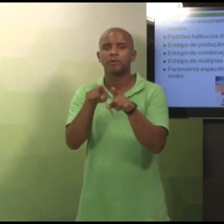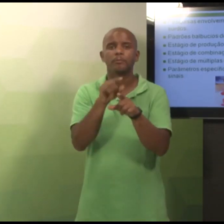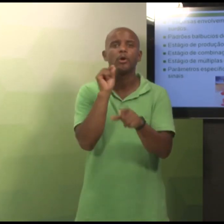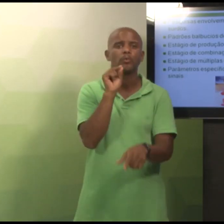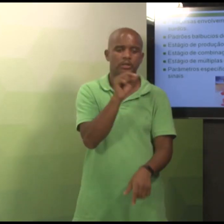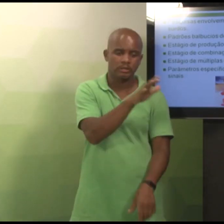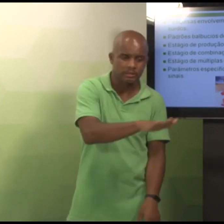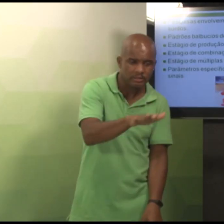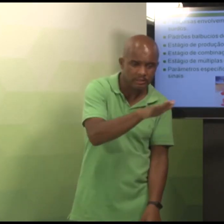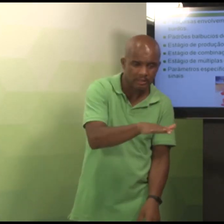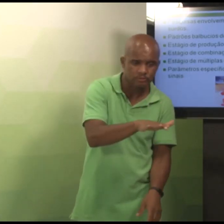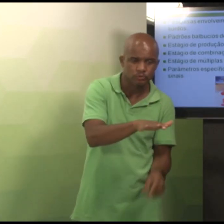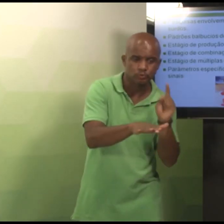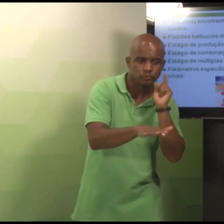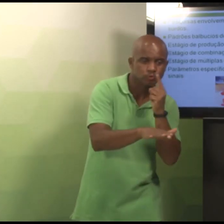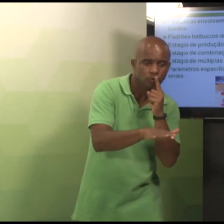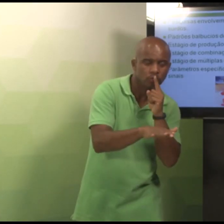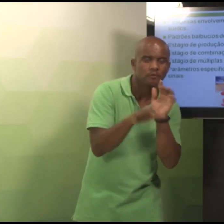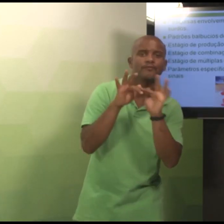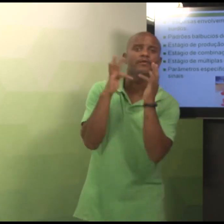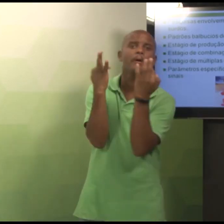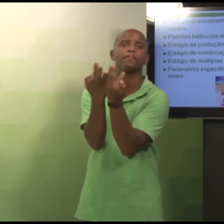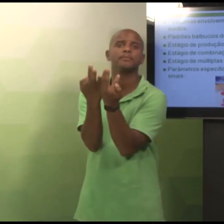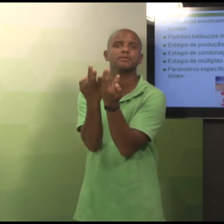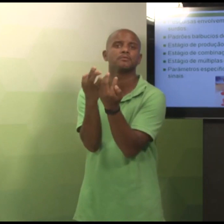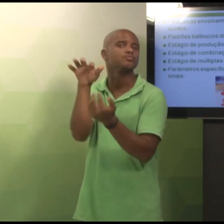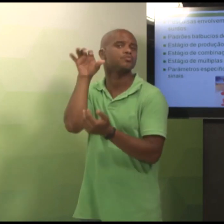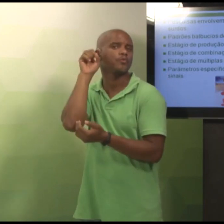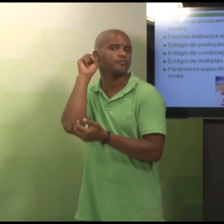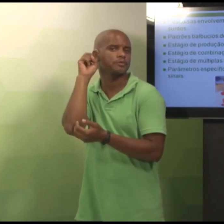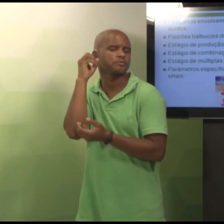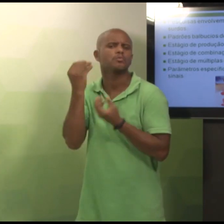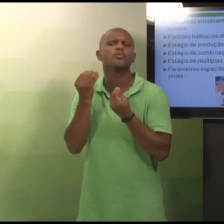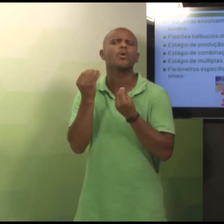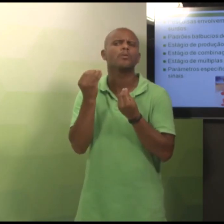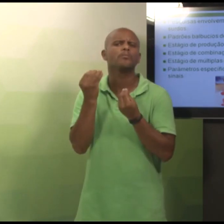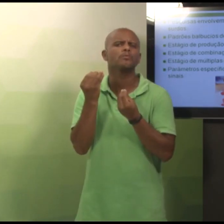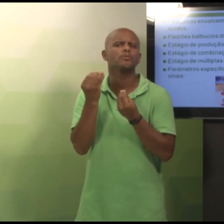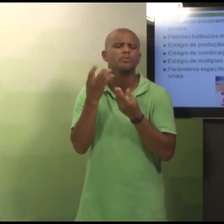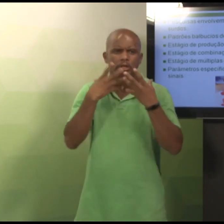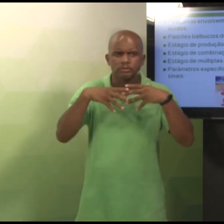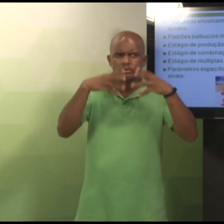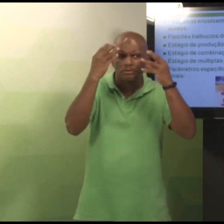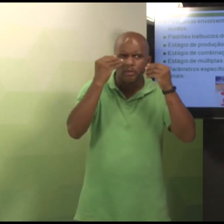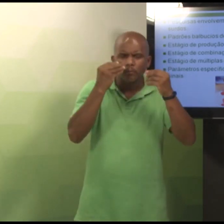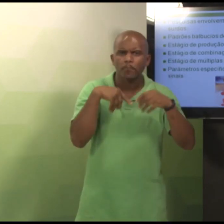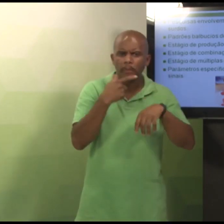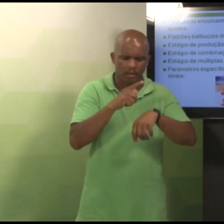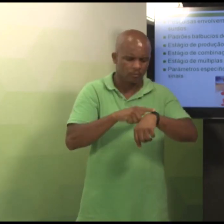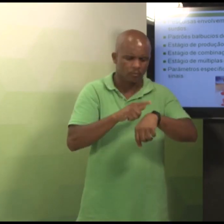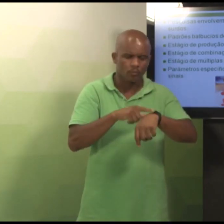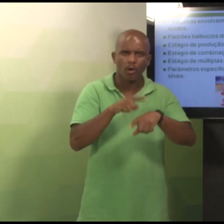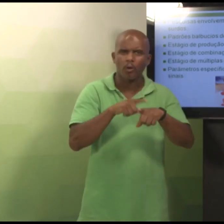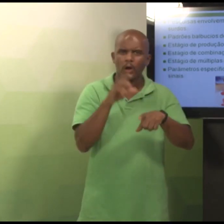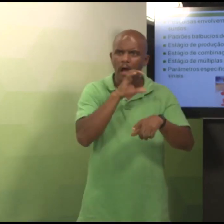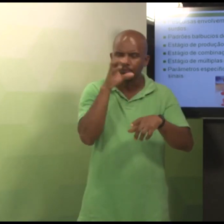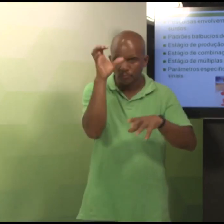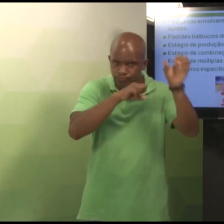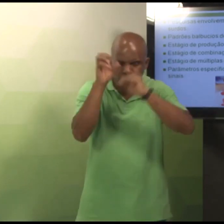surdas, filhos de famílias ouvintes. Porque crianças surdas, oriundas de famílias de